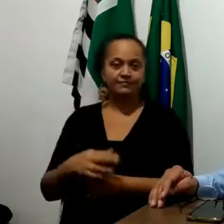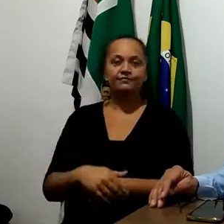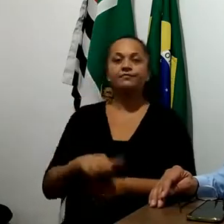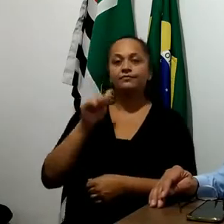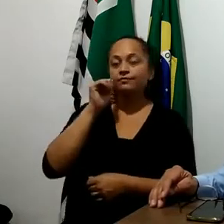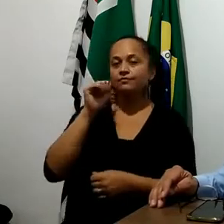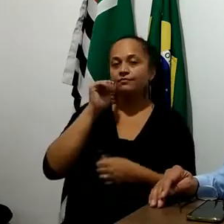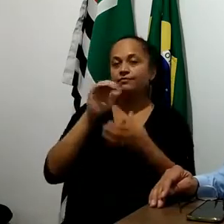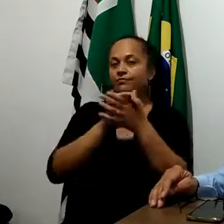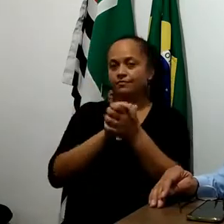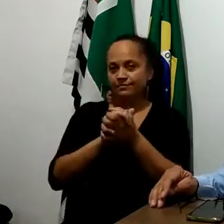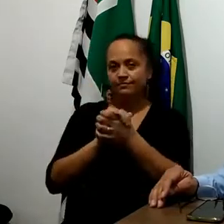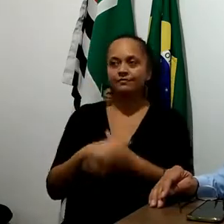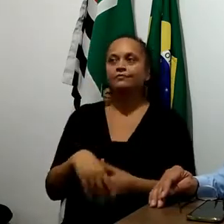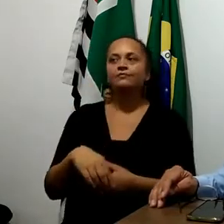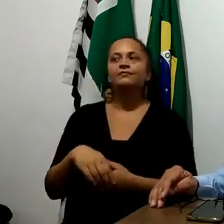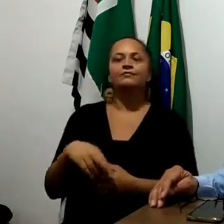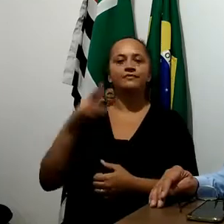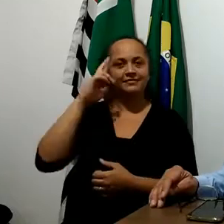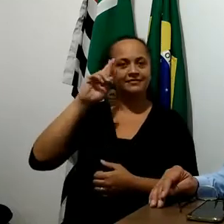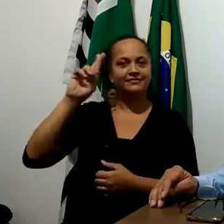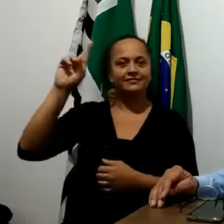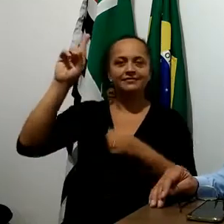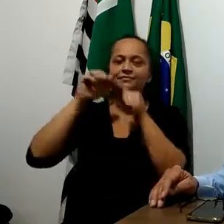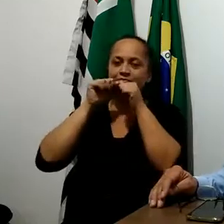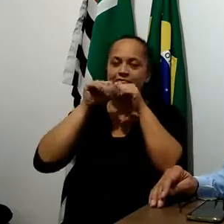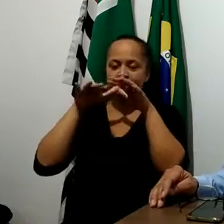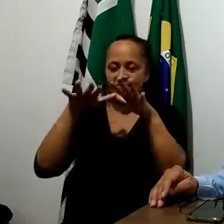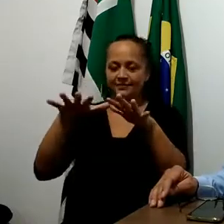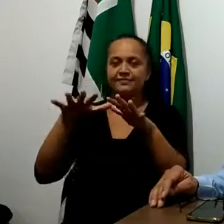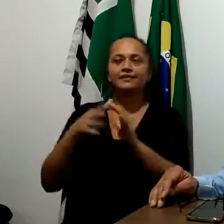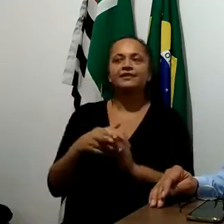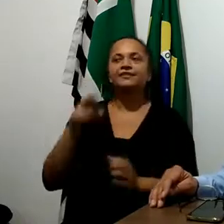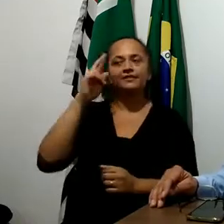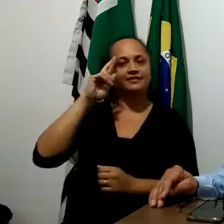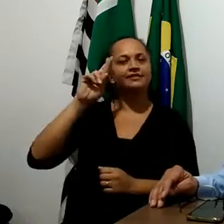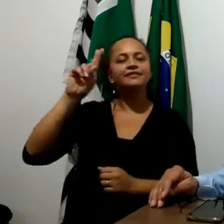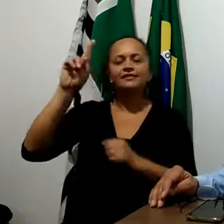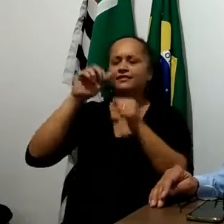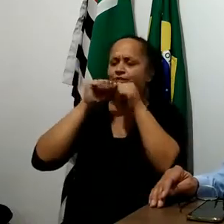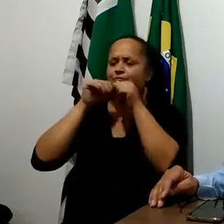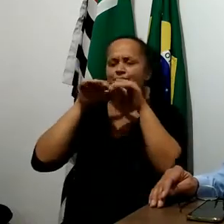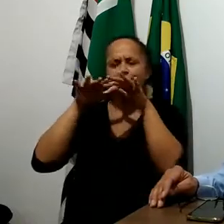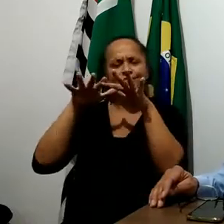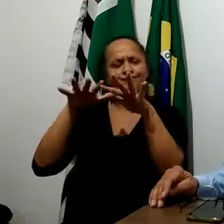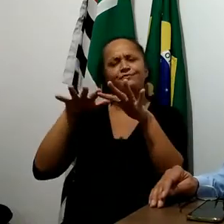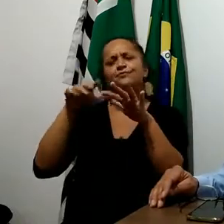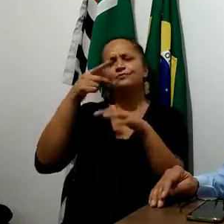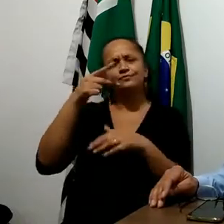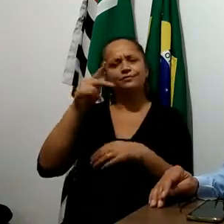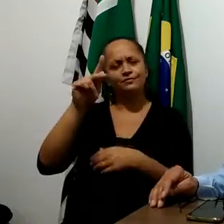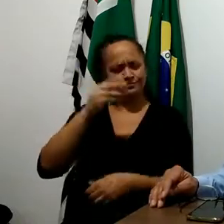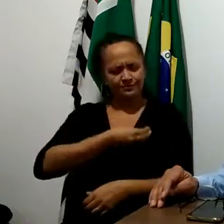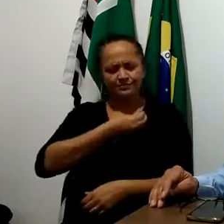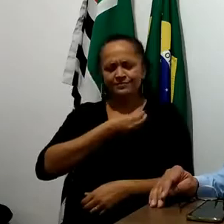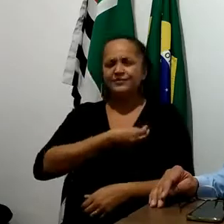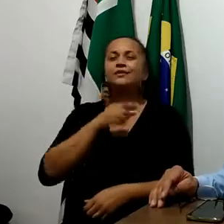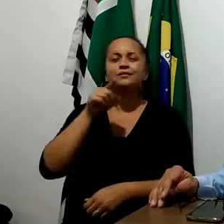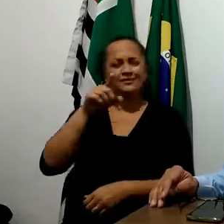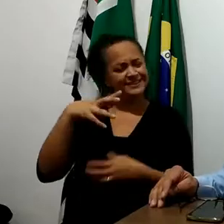conosco. Que o Senhor nos abençoe nessa noite, que o Senhor te abençoe ricamente nessa noite, que você seja